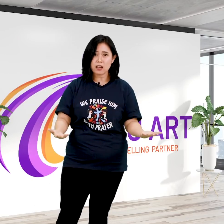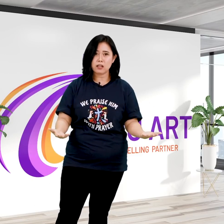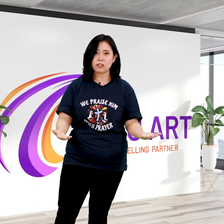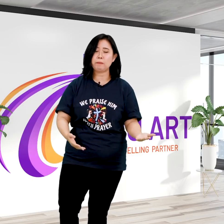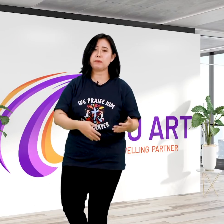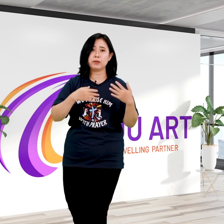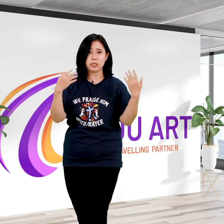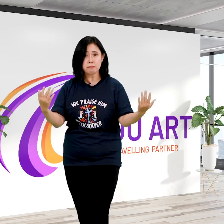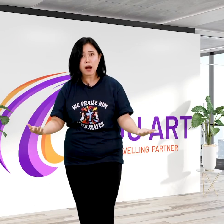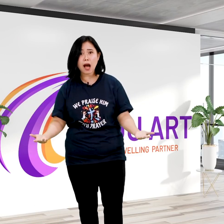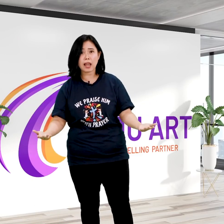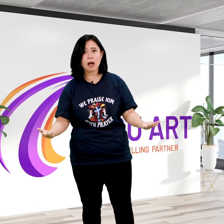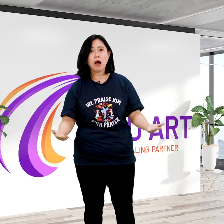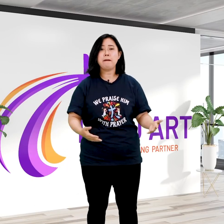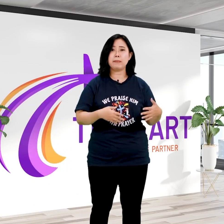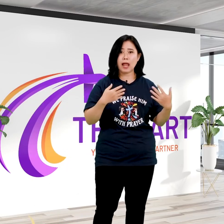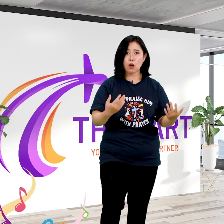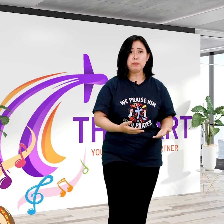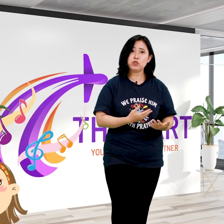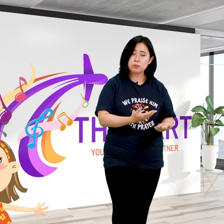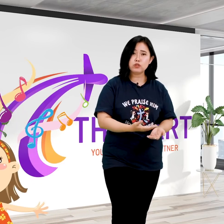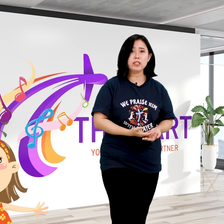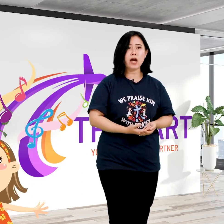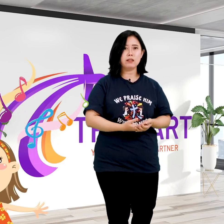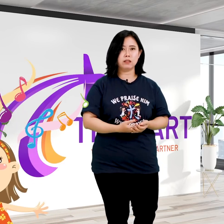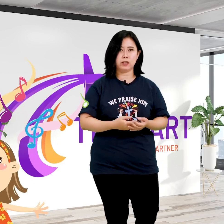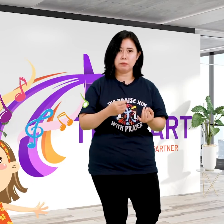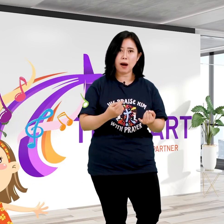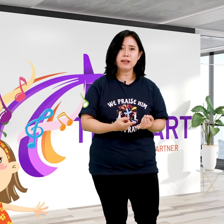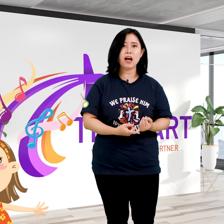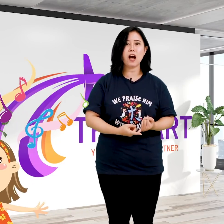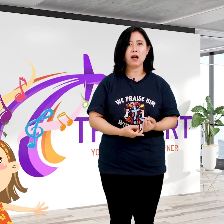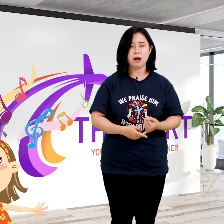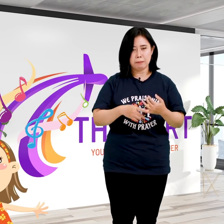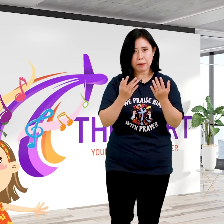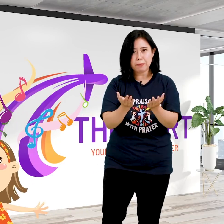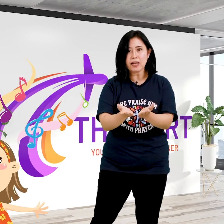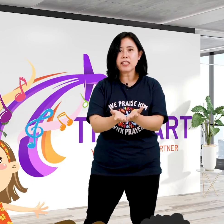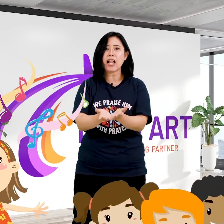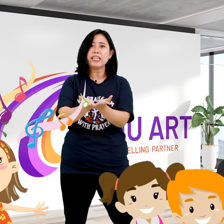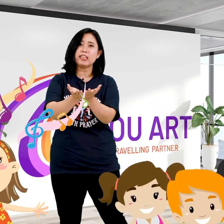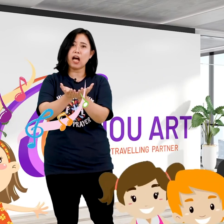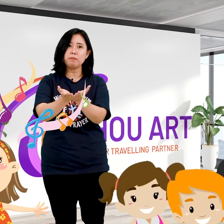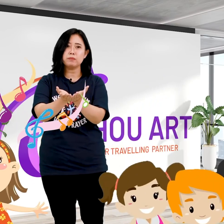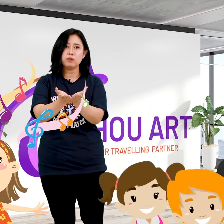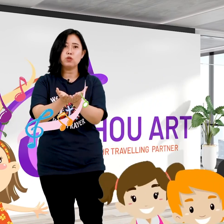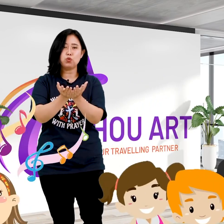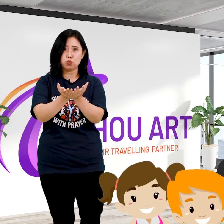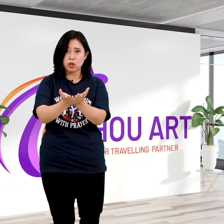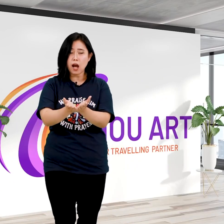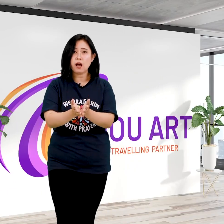Kita dapat menyembah Allah melalui puji-pujian, ibadah, membaca